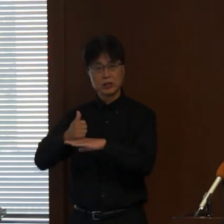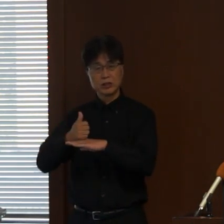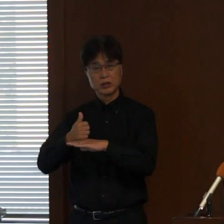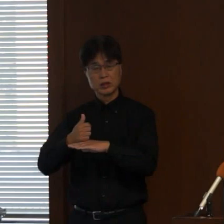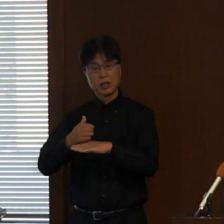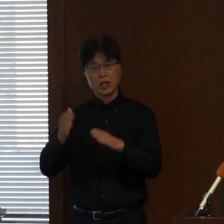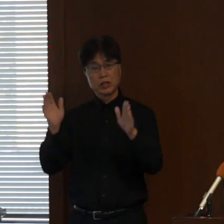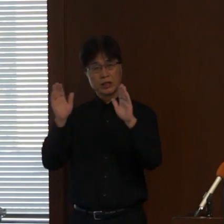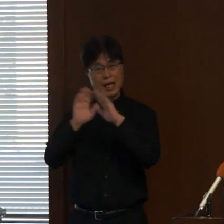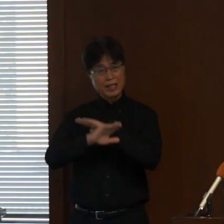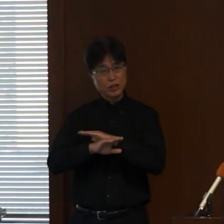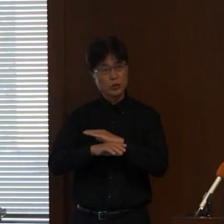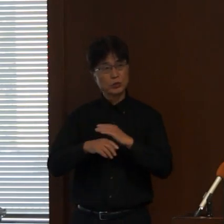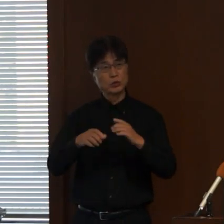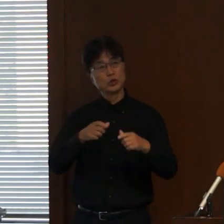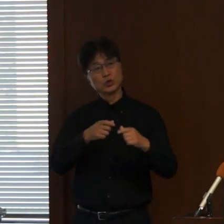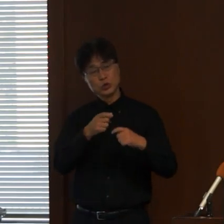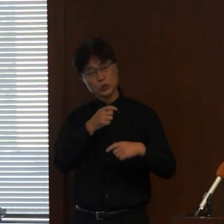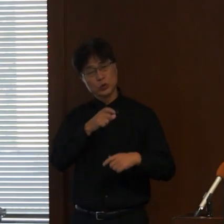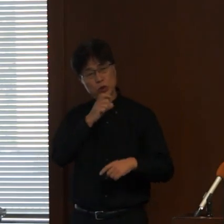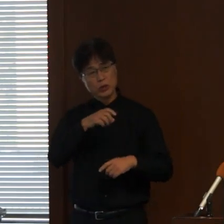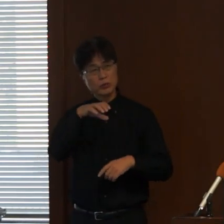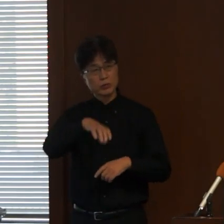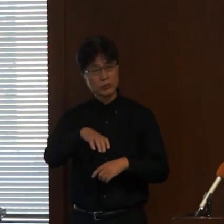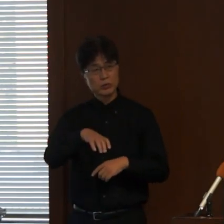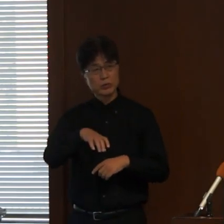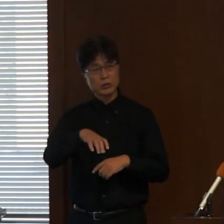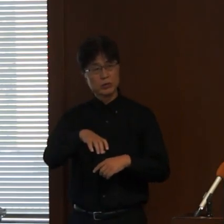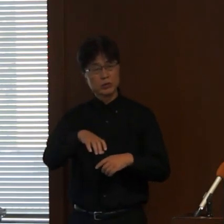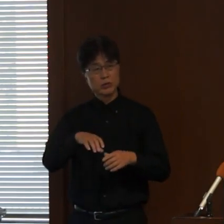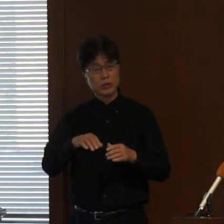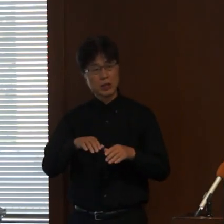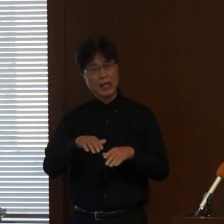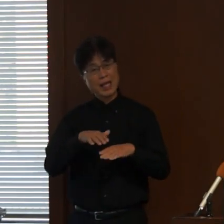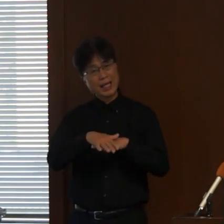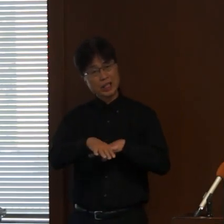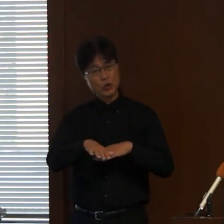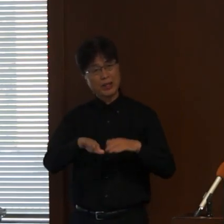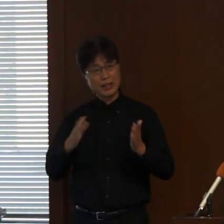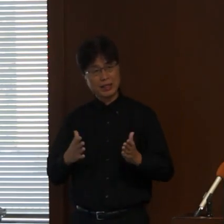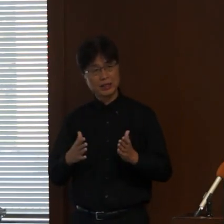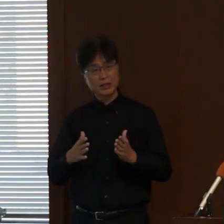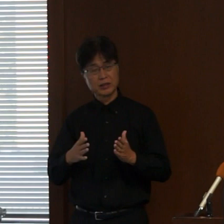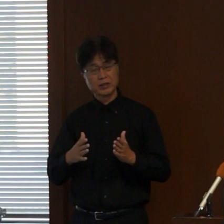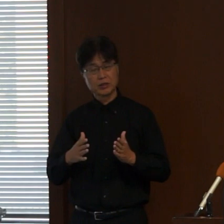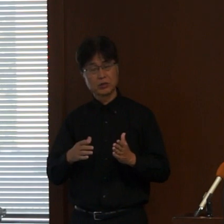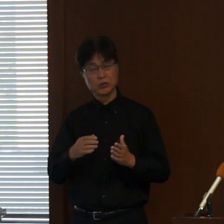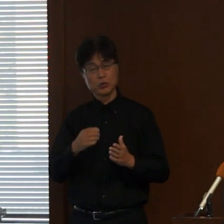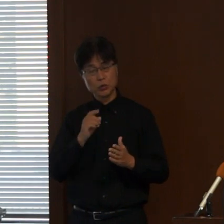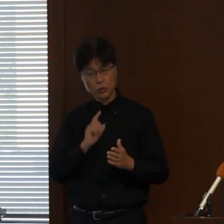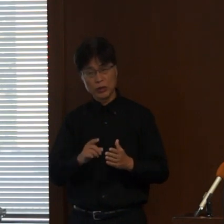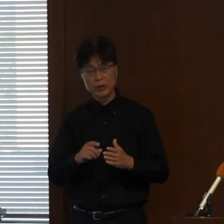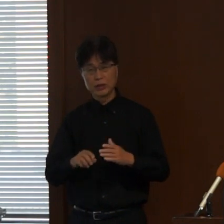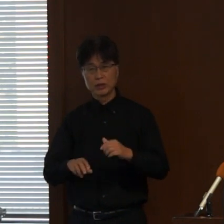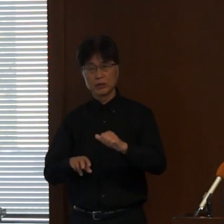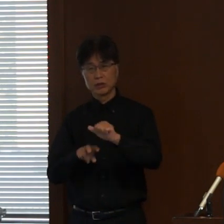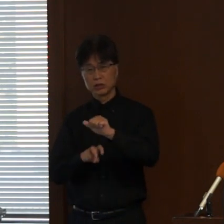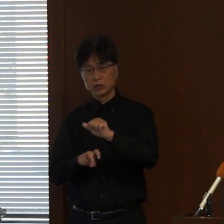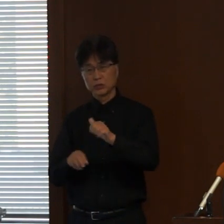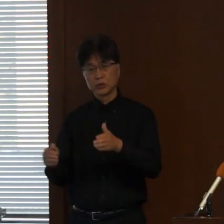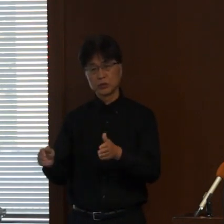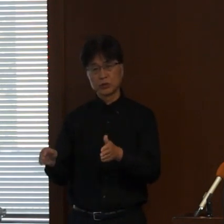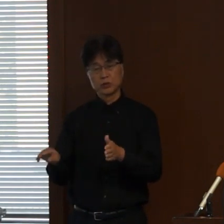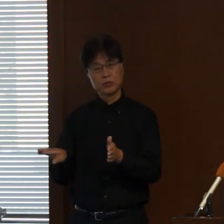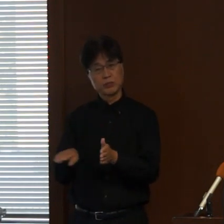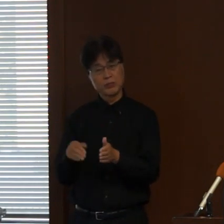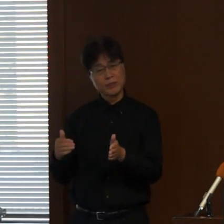の, その解除についての影響、解除についての影響がないということは20日まで の, その休業要請というのは維持するということ